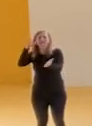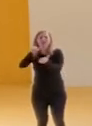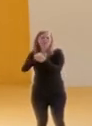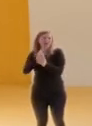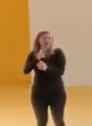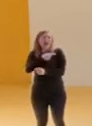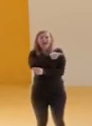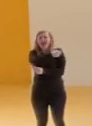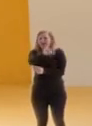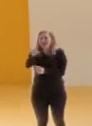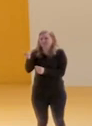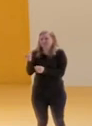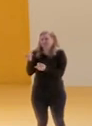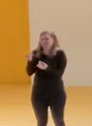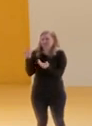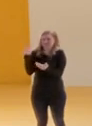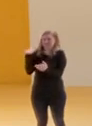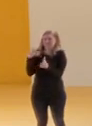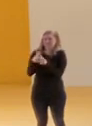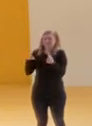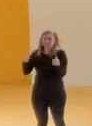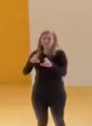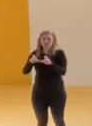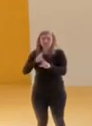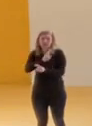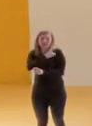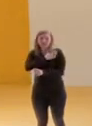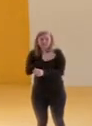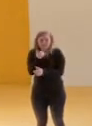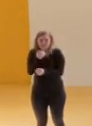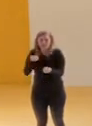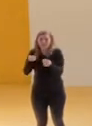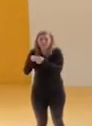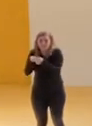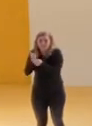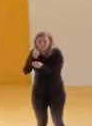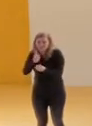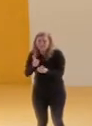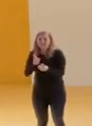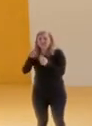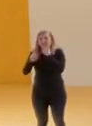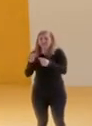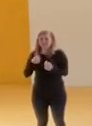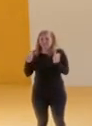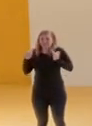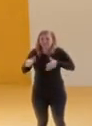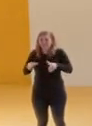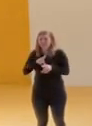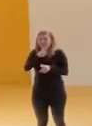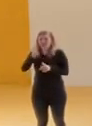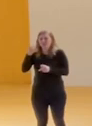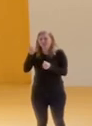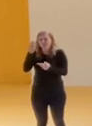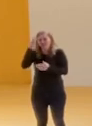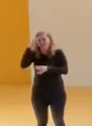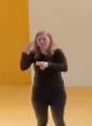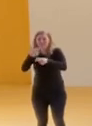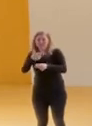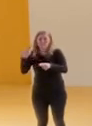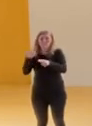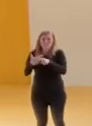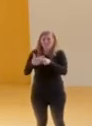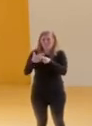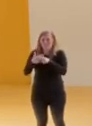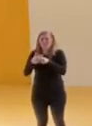każdy z nas w ostatnim czasie miał trochę wspólnego czasami wbrew swojej woli ale